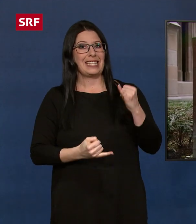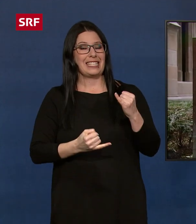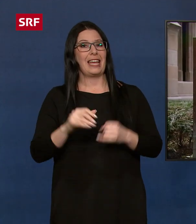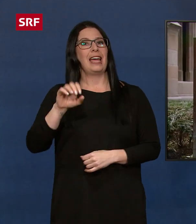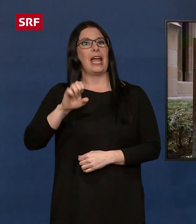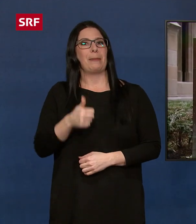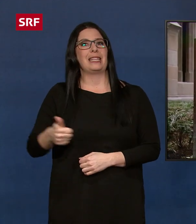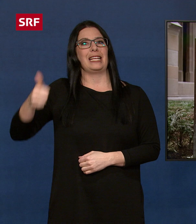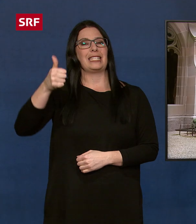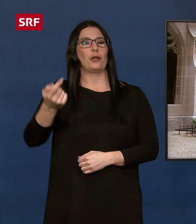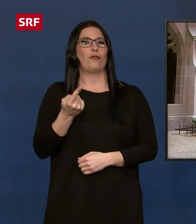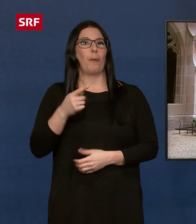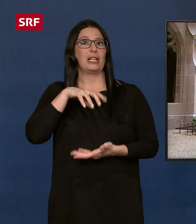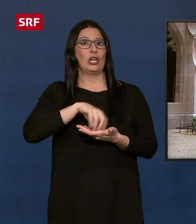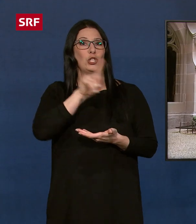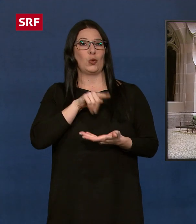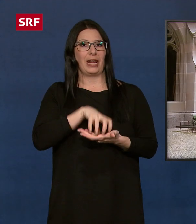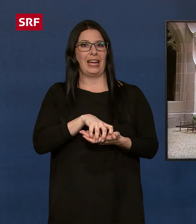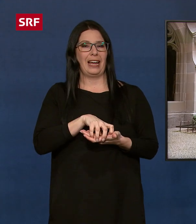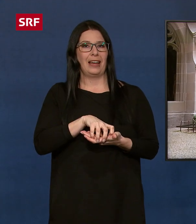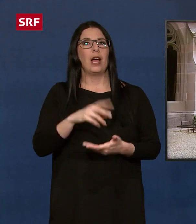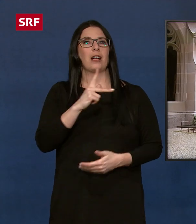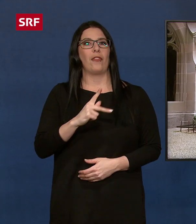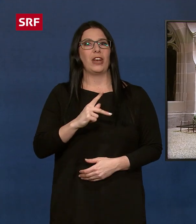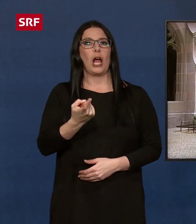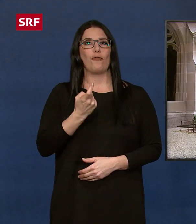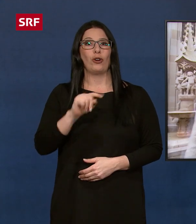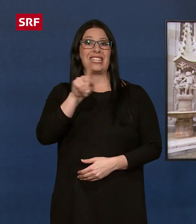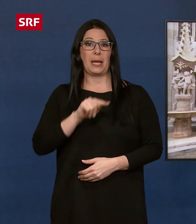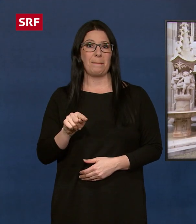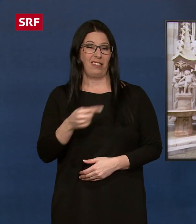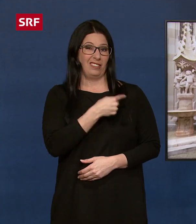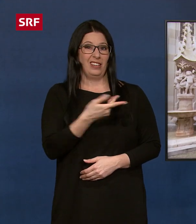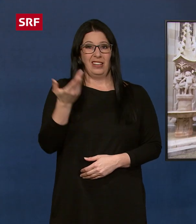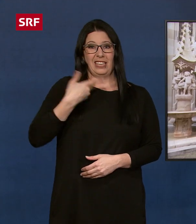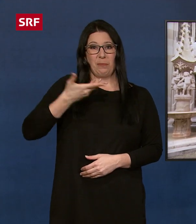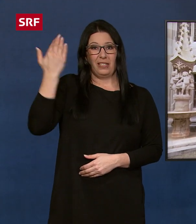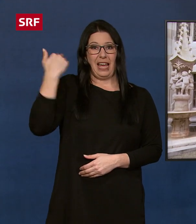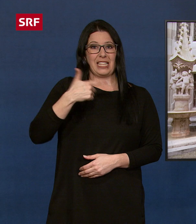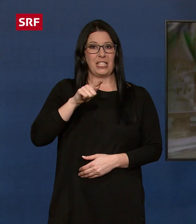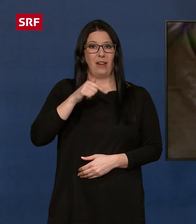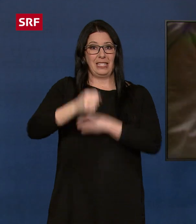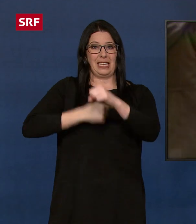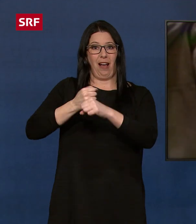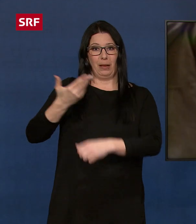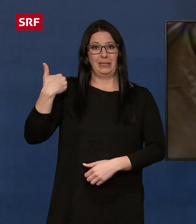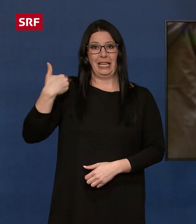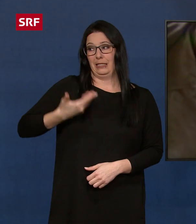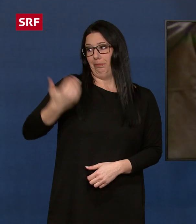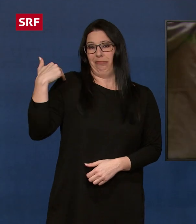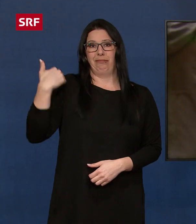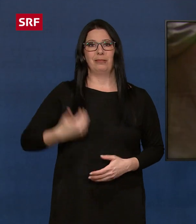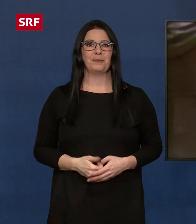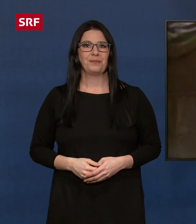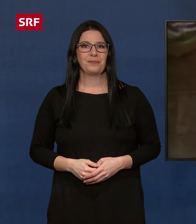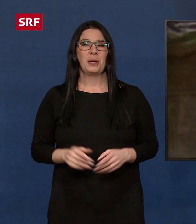für Katharina von Zimmern. Und das Denkmal, das gibt es seit etwa 20 Jahren. wirklich nennig lang. Und das zeigt einfach, dass